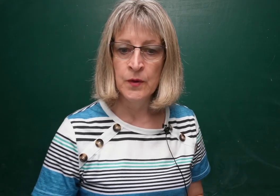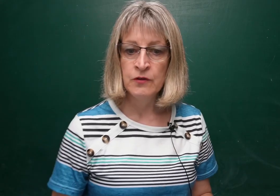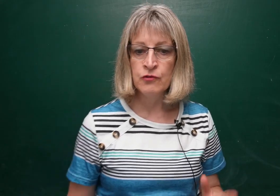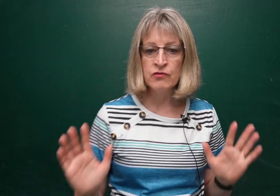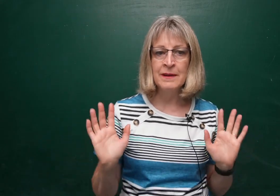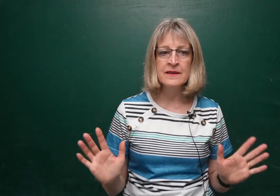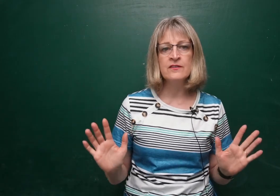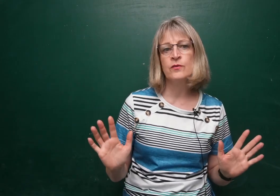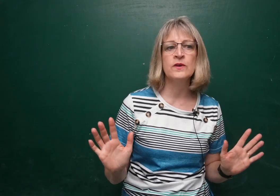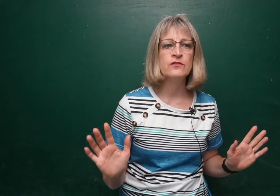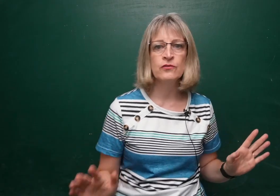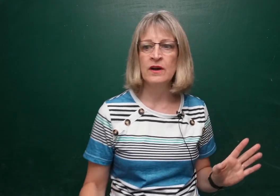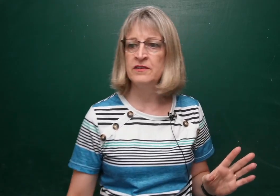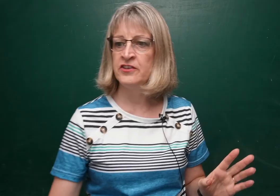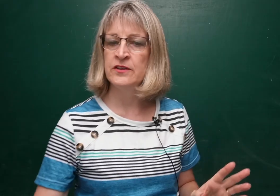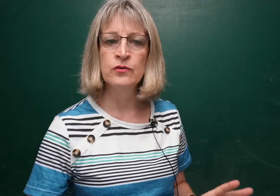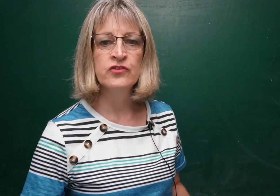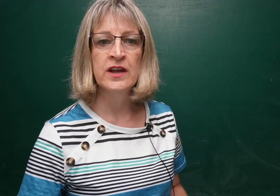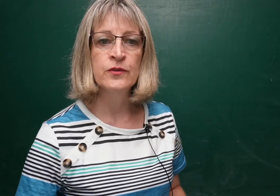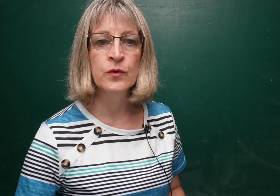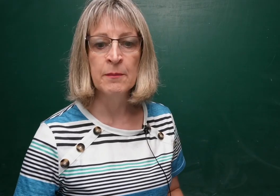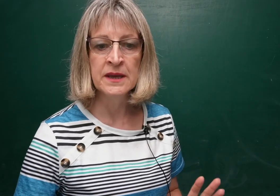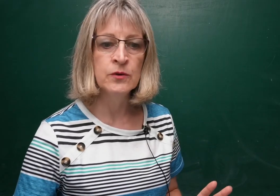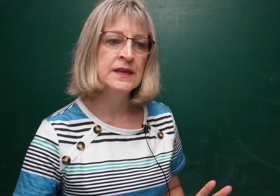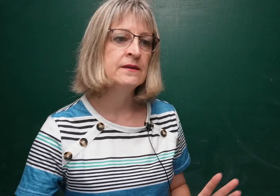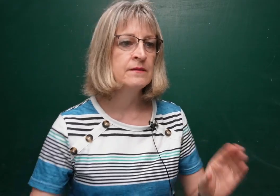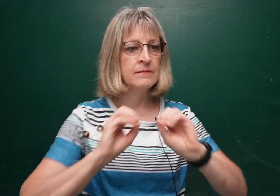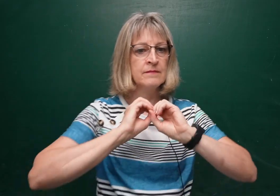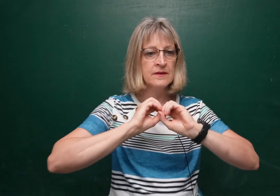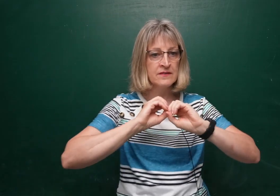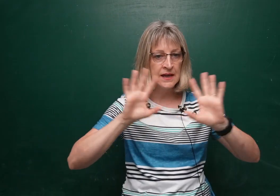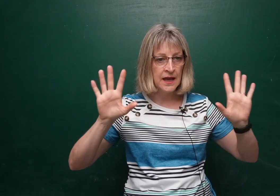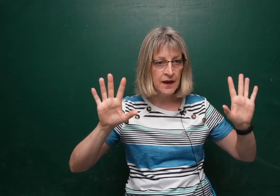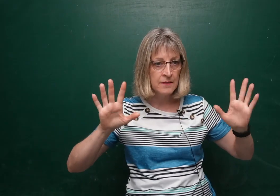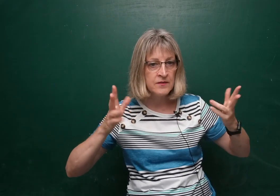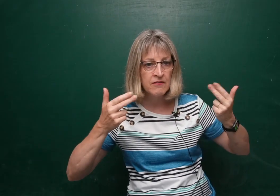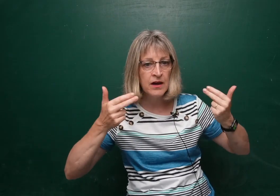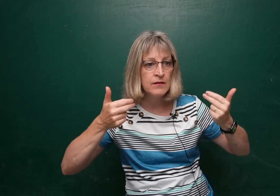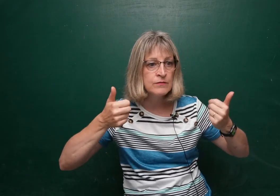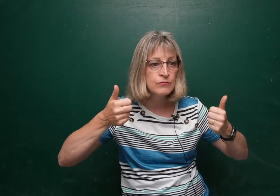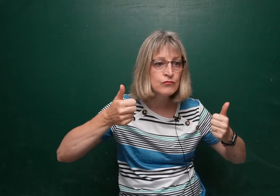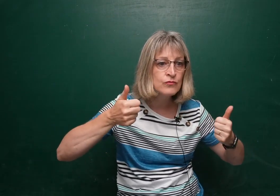Je ne vois pas de questions qui se sont affichées dans le chat, donc a priori, c'est clair? Ça va?